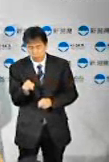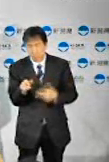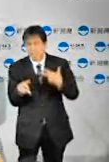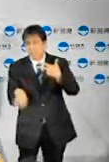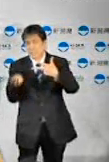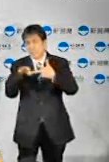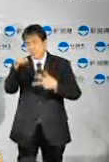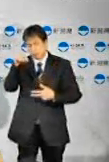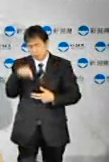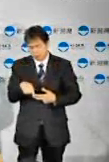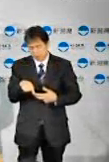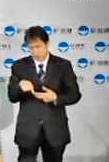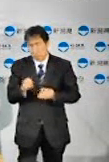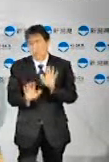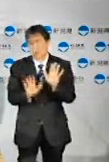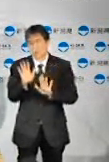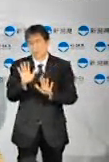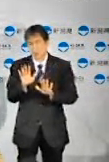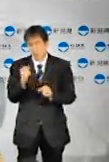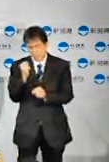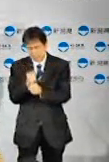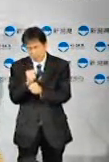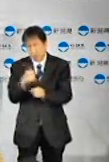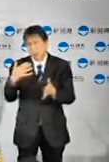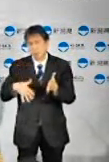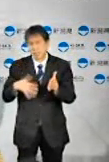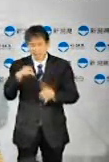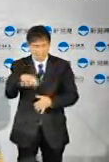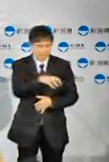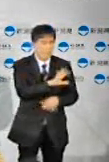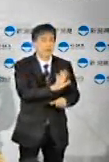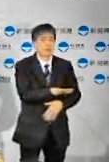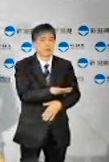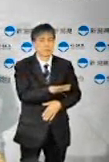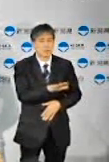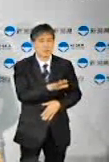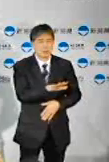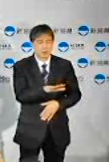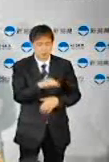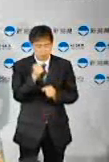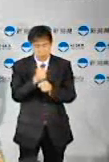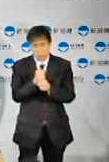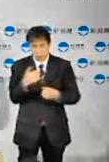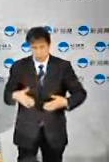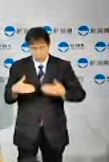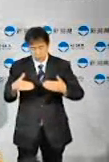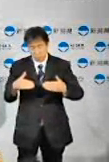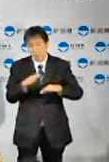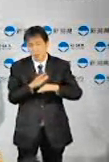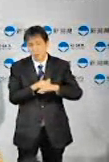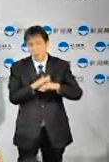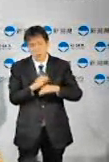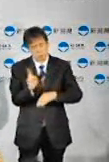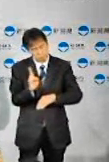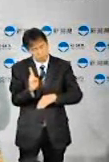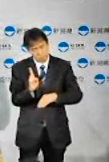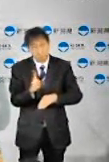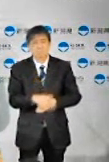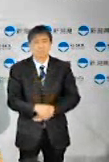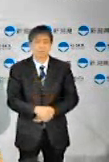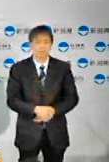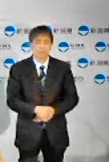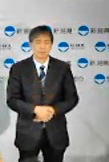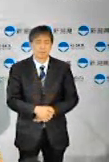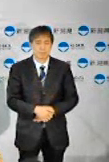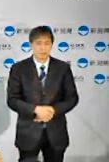でできてないものもあるので、そうしたものをどう加速させるかとかですね、まだ